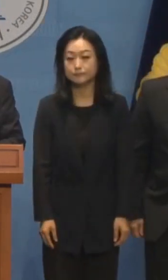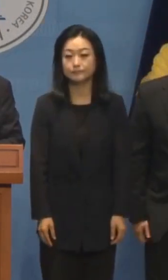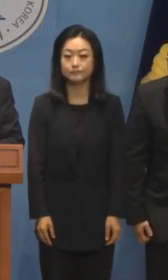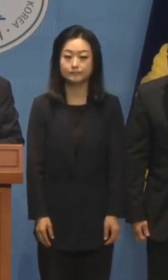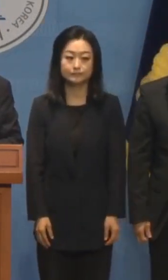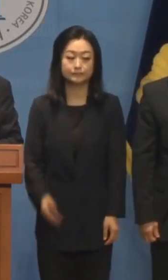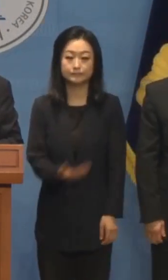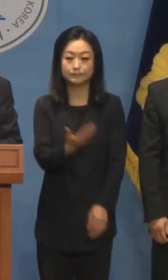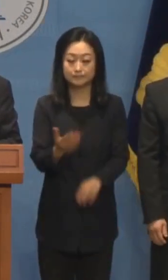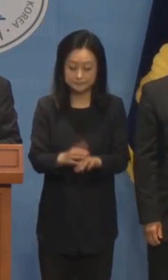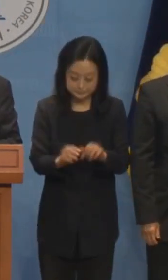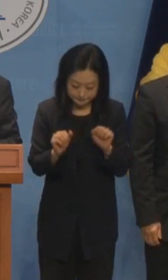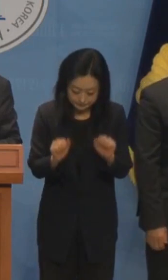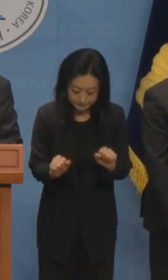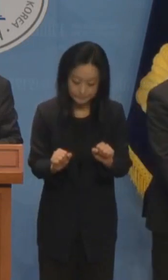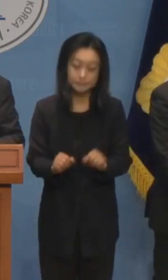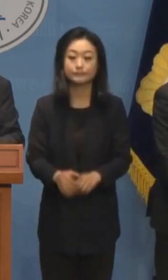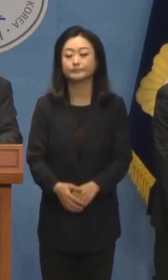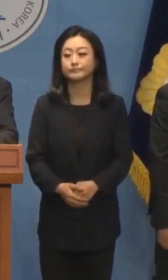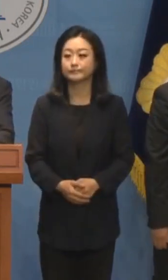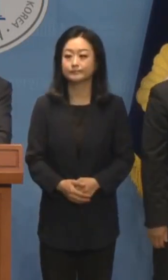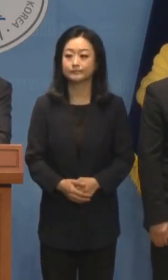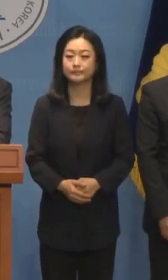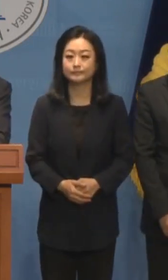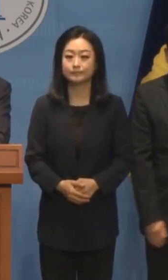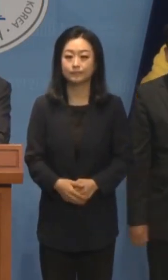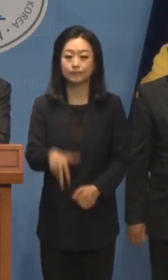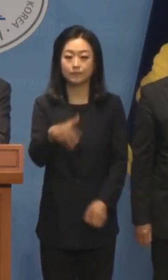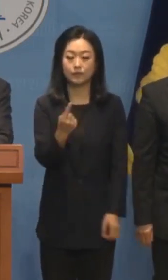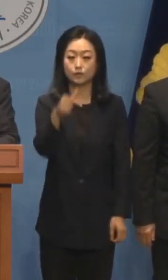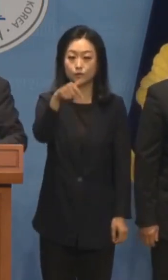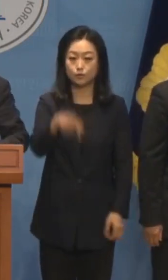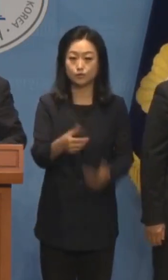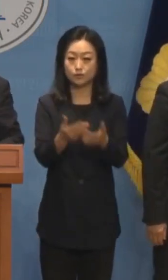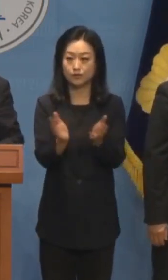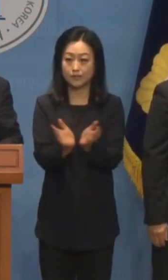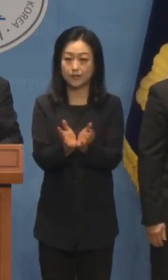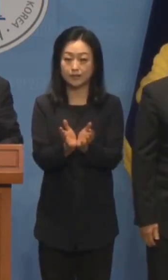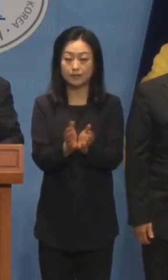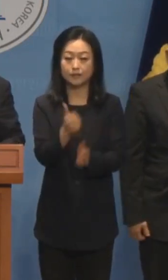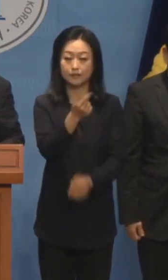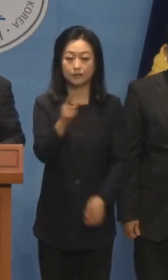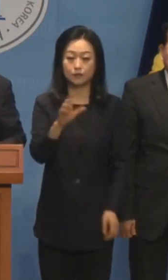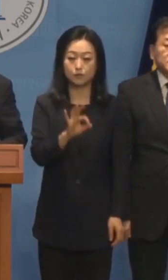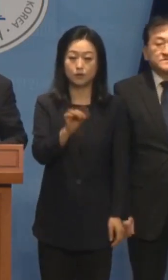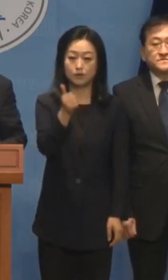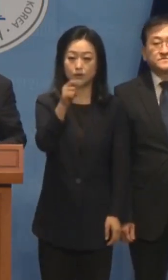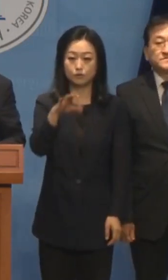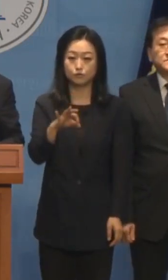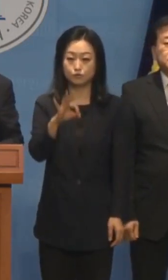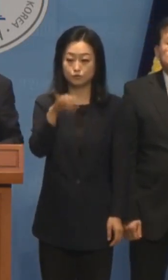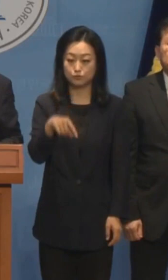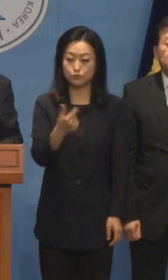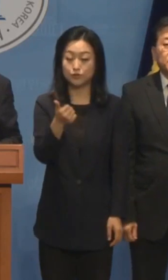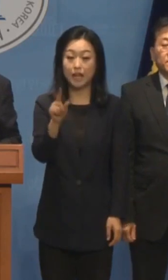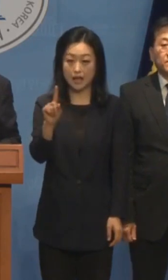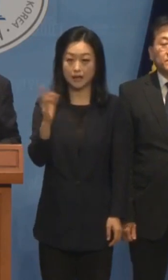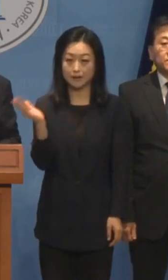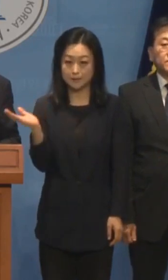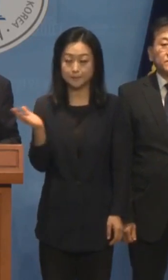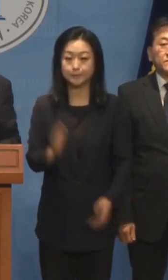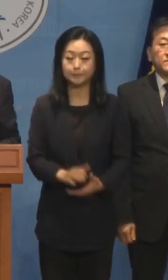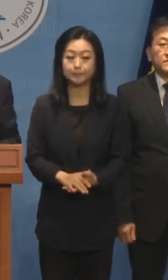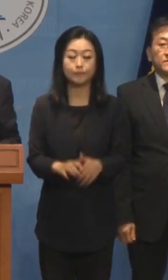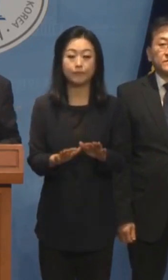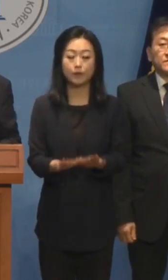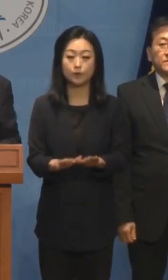네, 언론인 여러분 안녕하세요. 수고 많으십니다. 조국혁신당 원내대표 황운하입니다. 오늘은